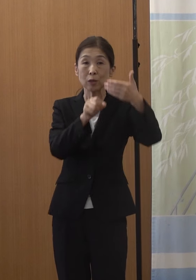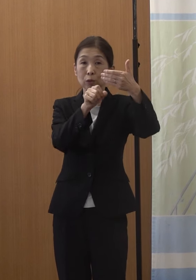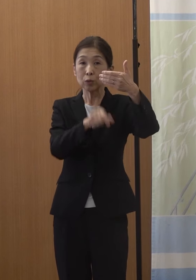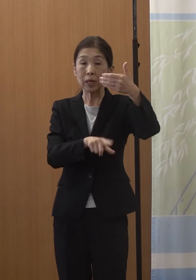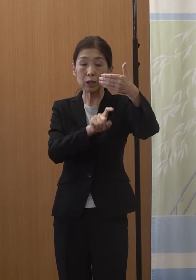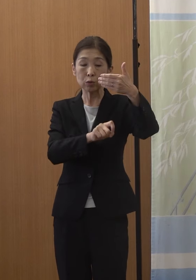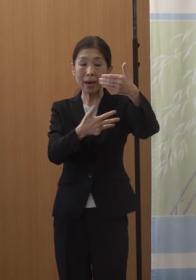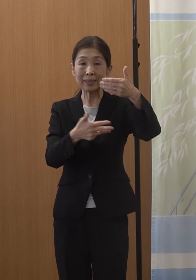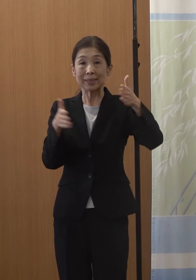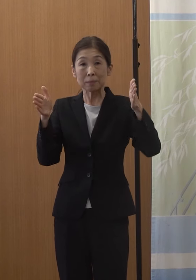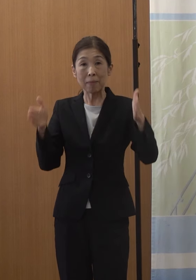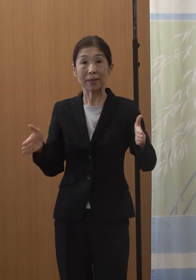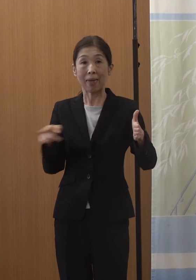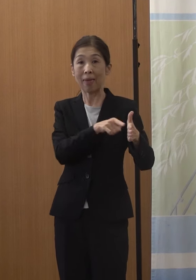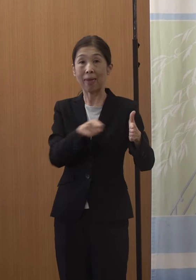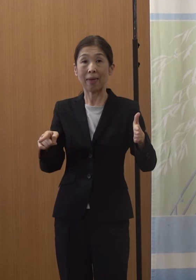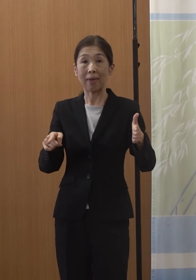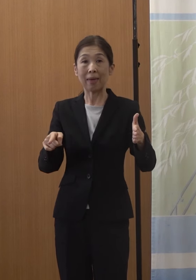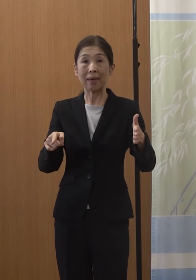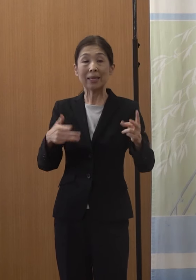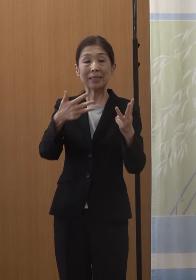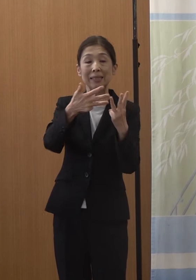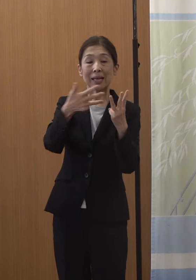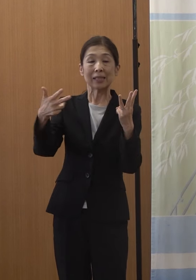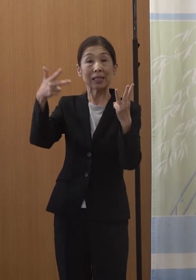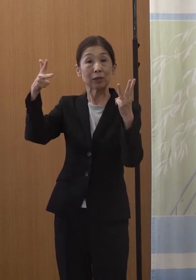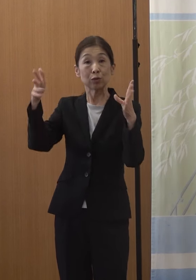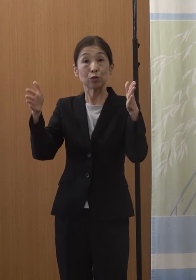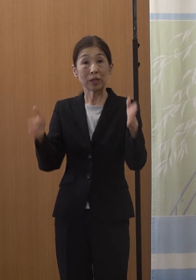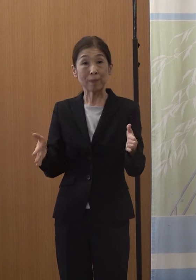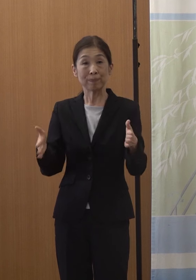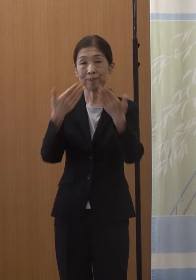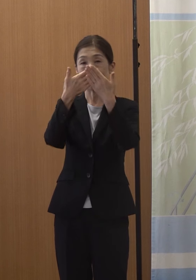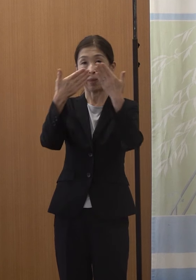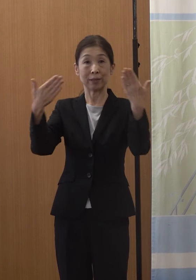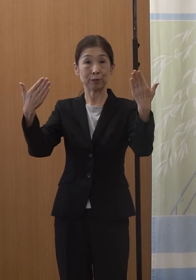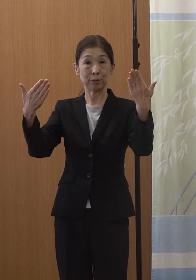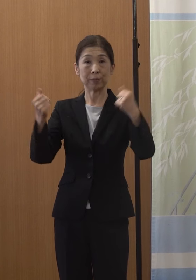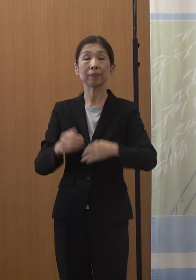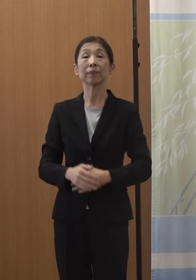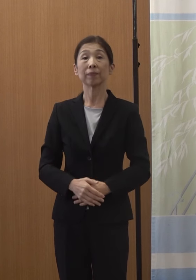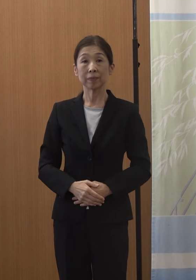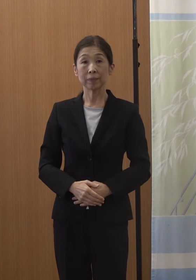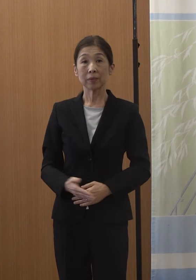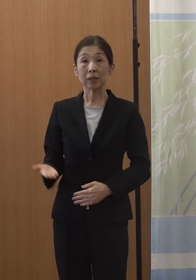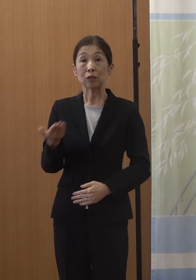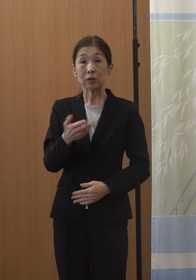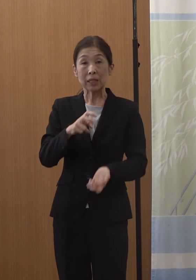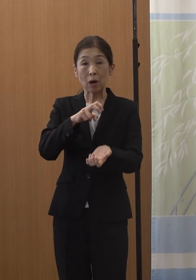9月18日水曜日までの3週間にわたり展示されます。次に